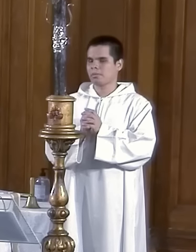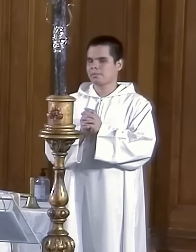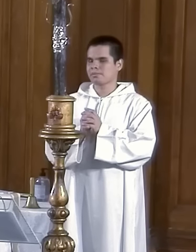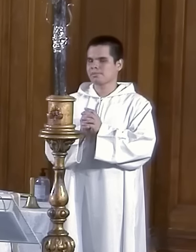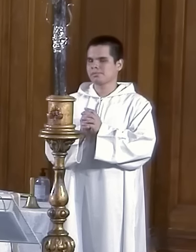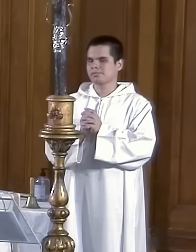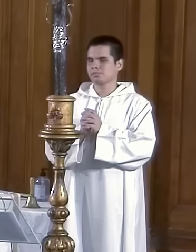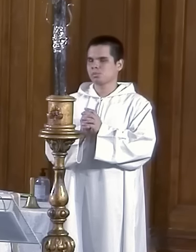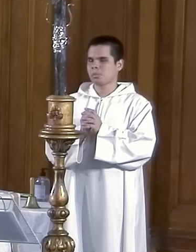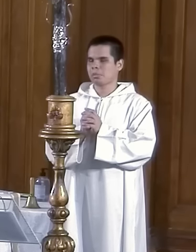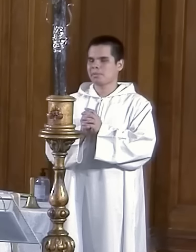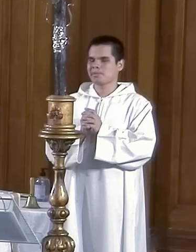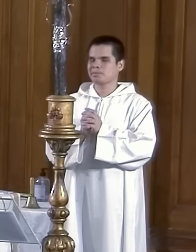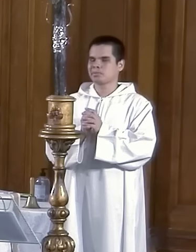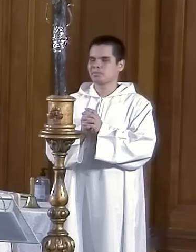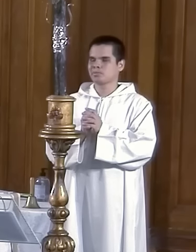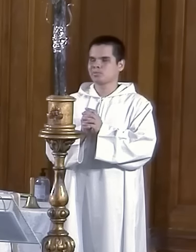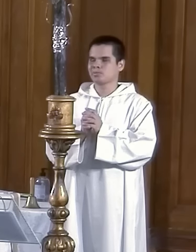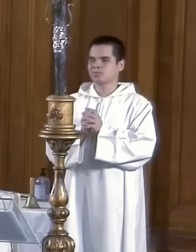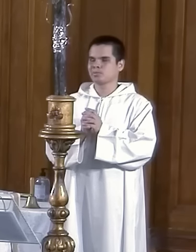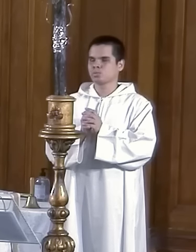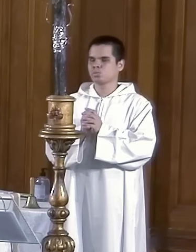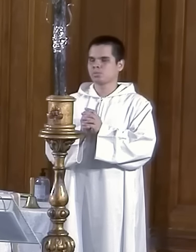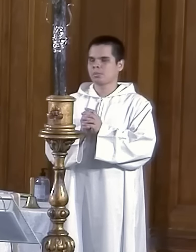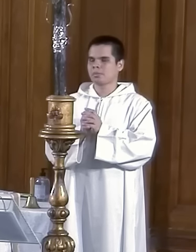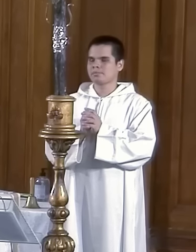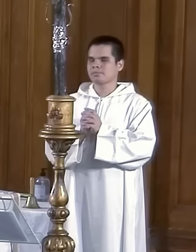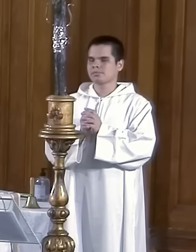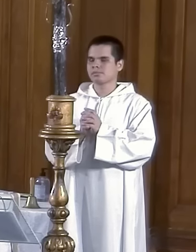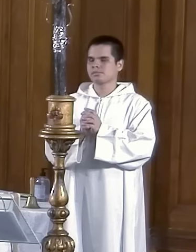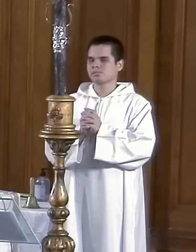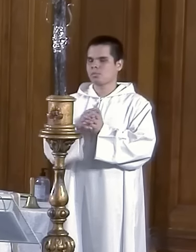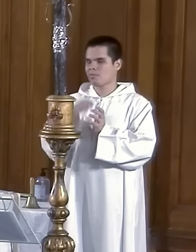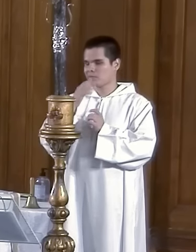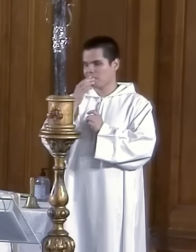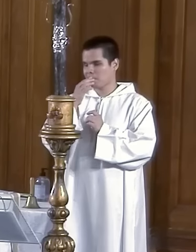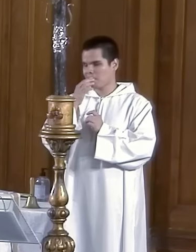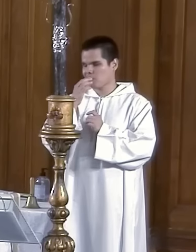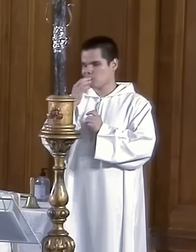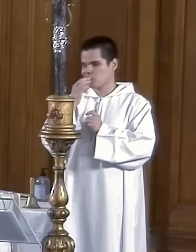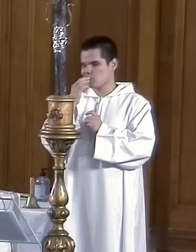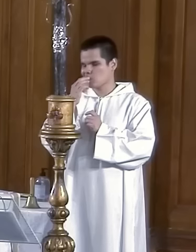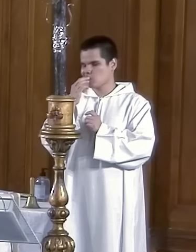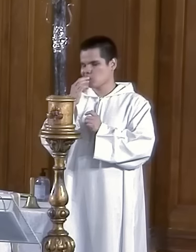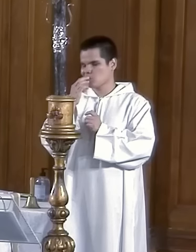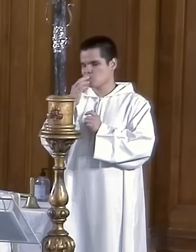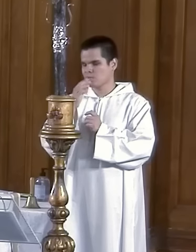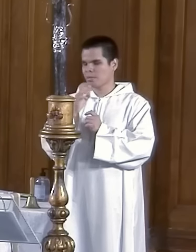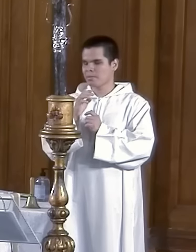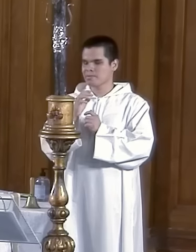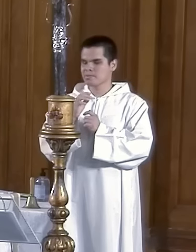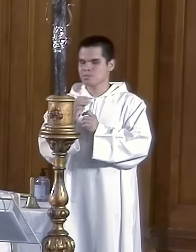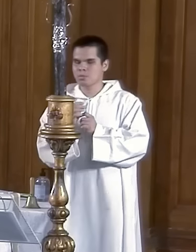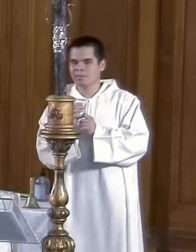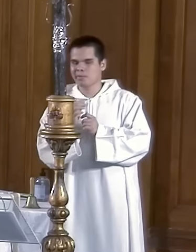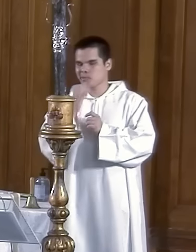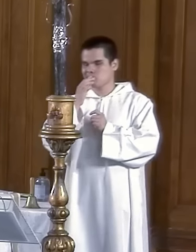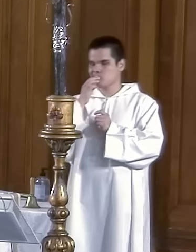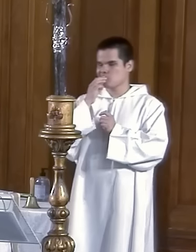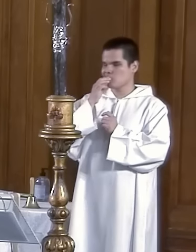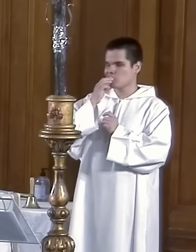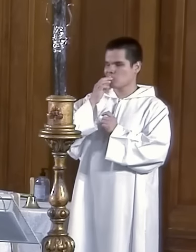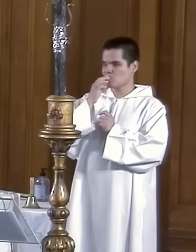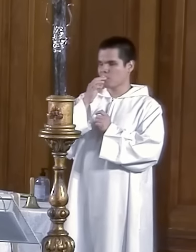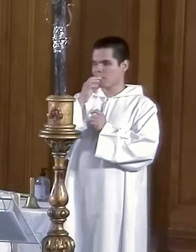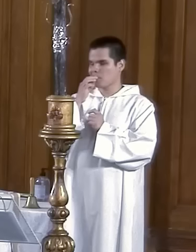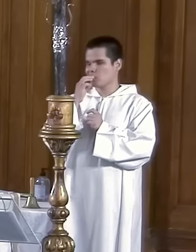cuya inmolación quisiste devolvernos tu amistad, para que, fortalecidos con el cuerpo y la sangre de tu Hijo